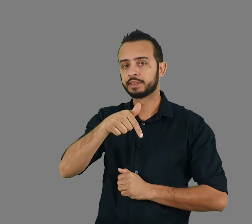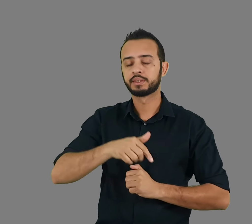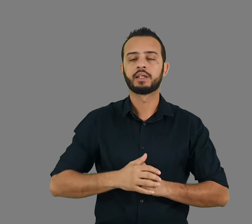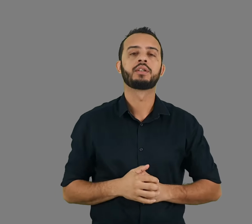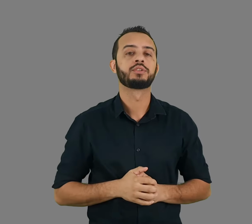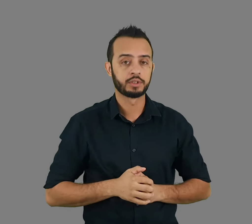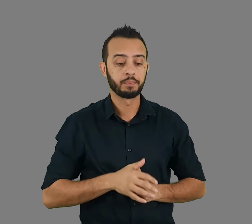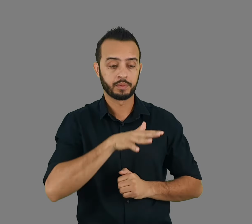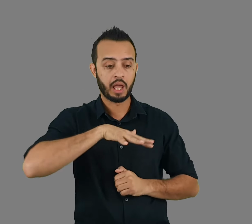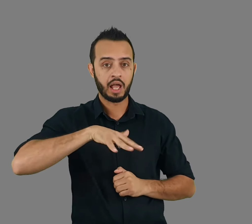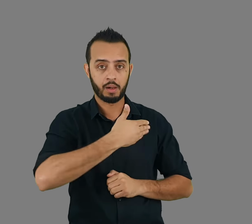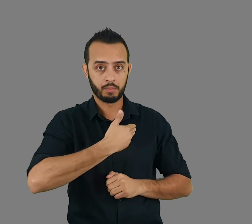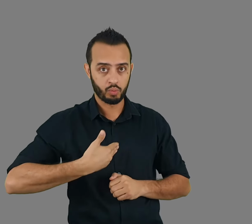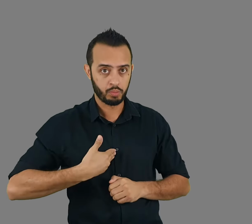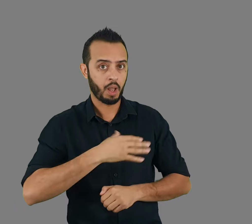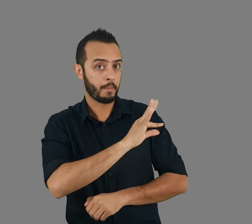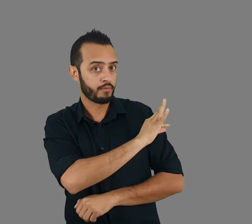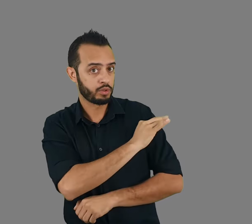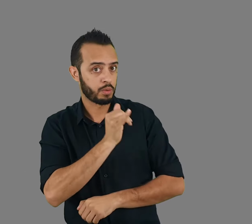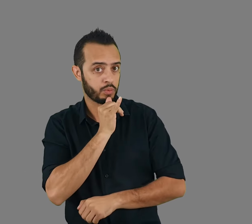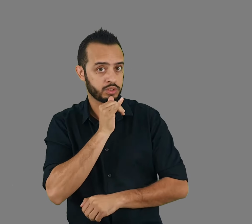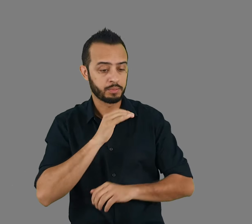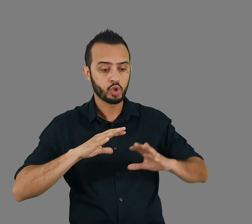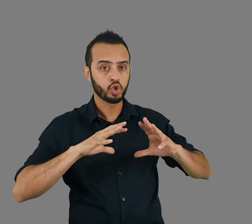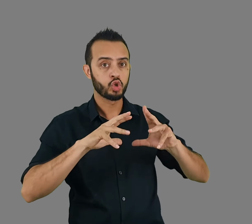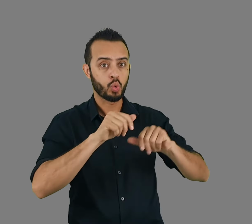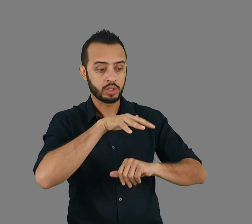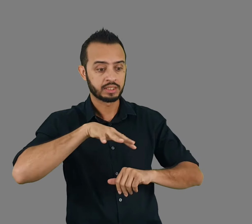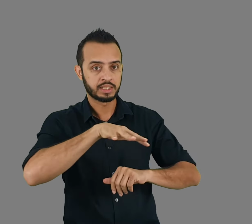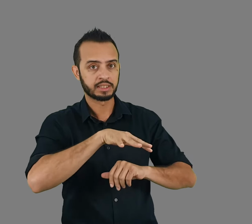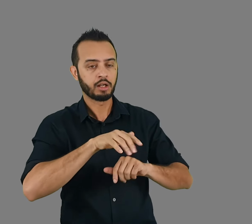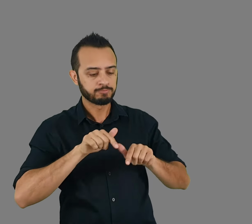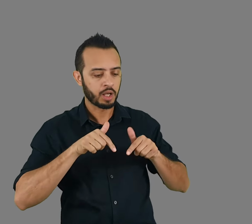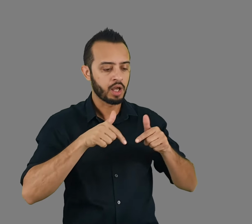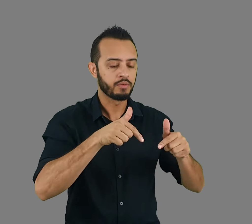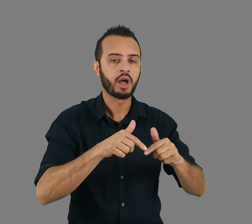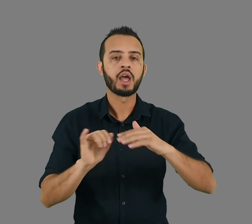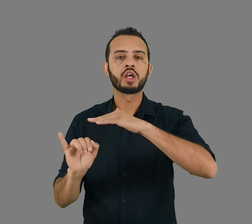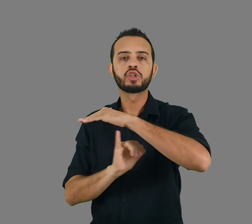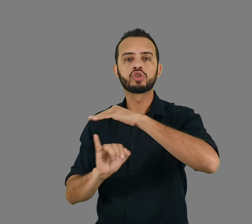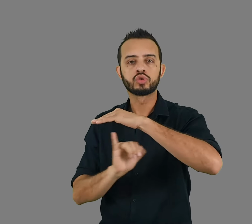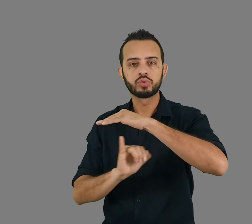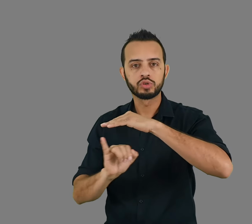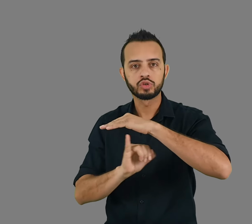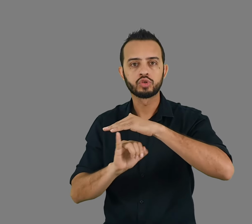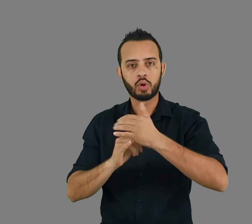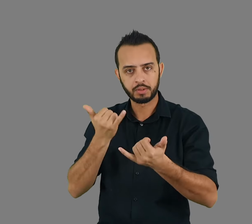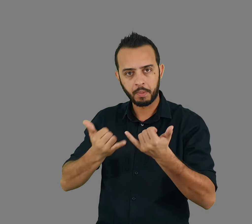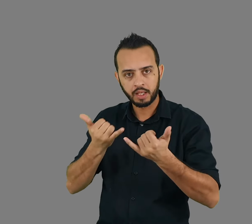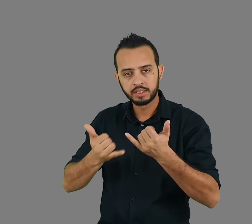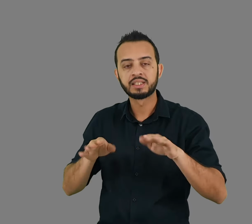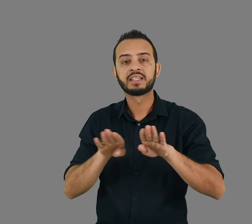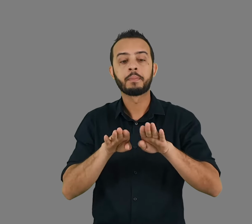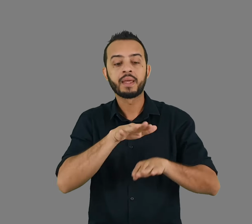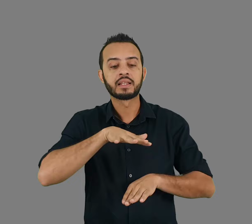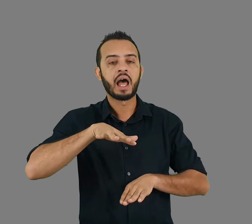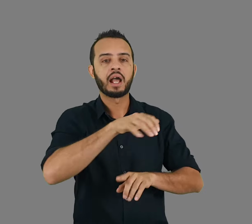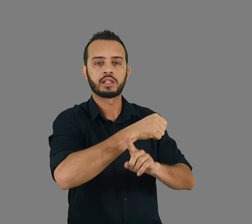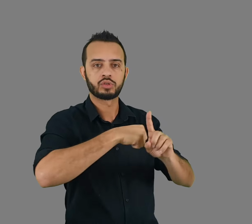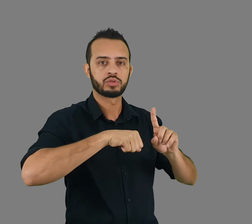poder público em todas as suas esferas, entidades derivadas e ainda com setores da sociedade, do comércio